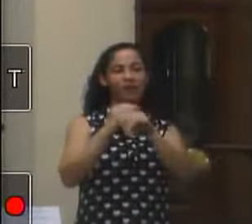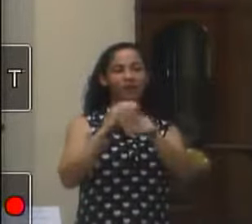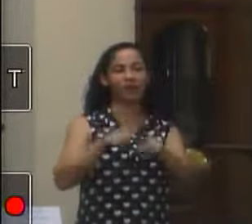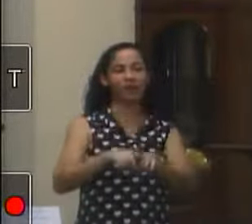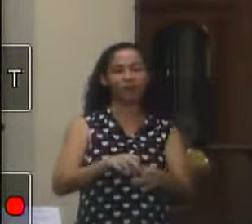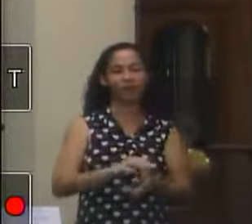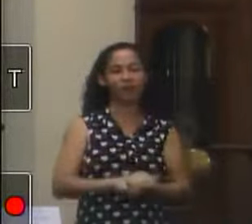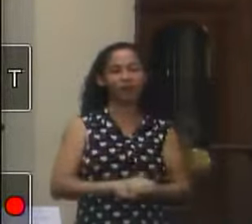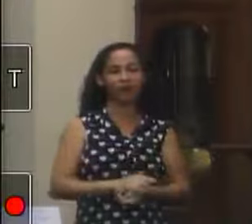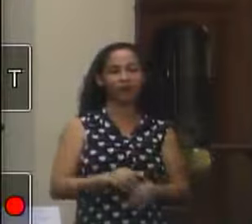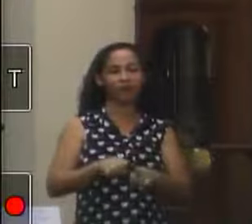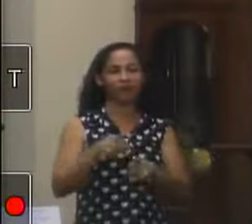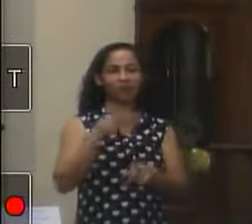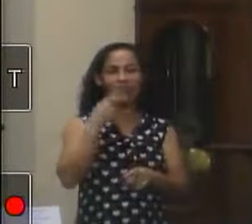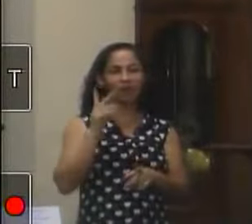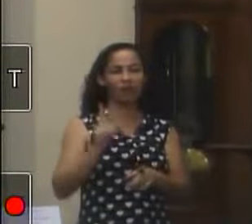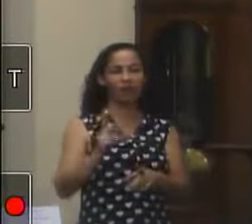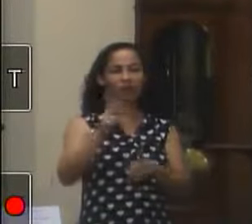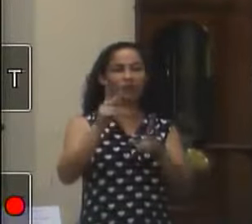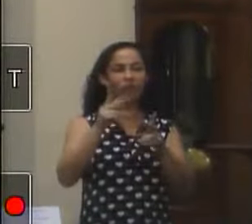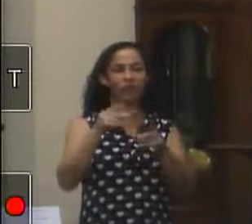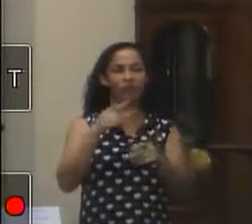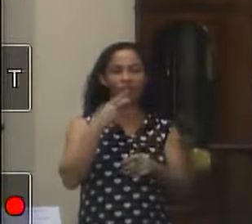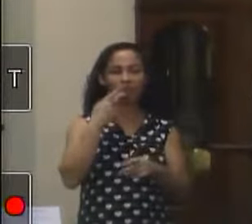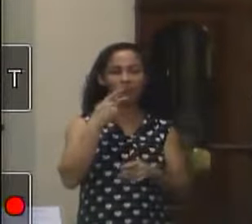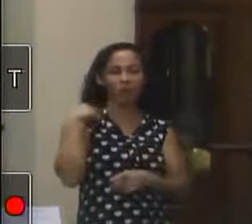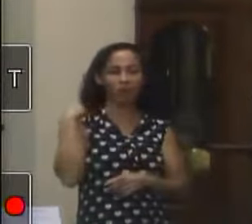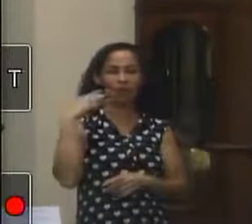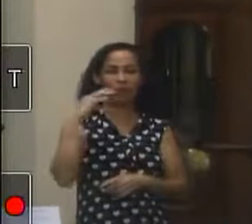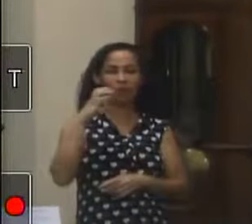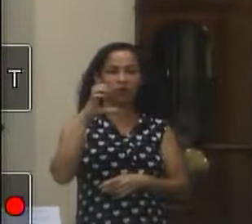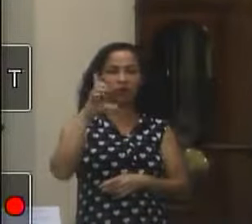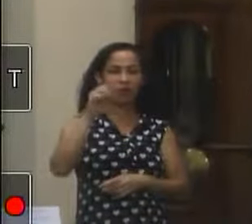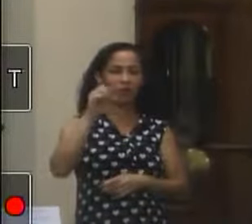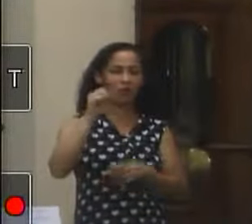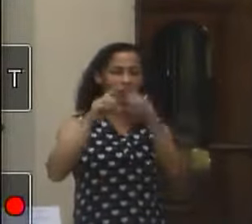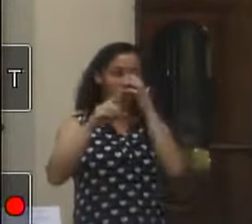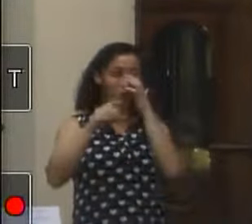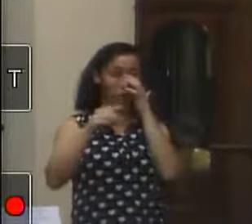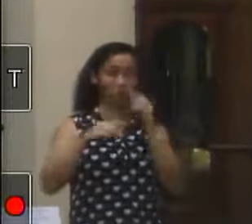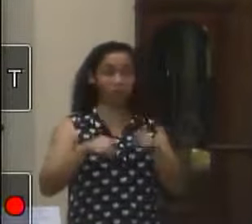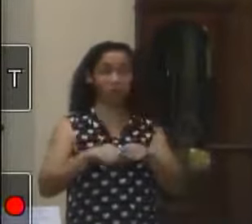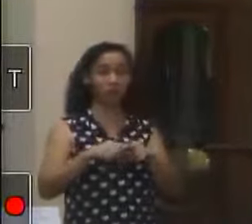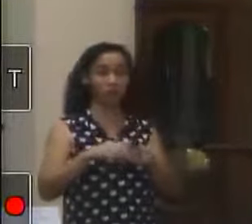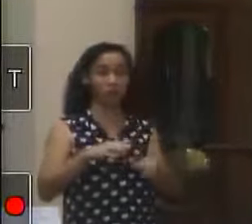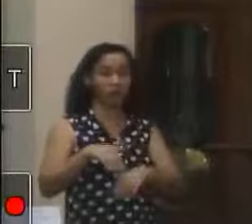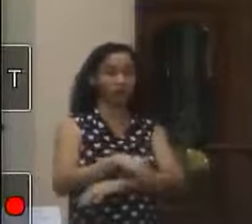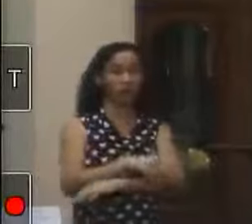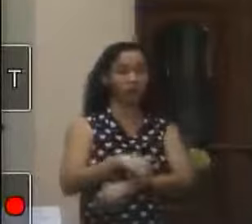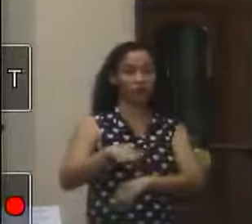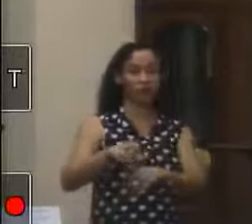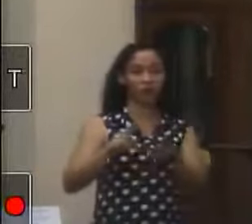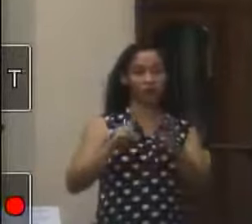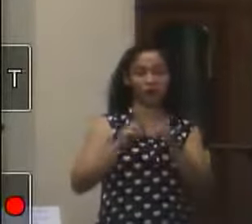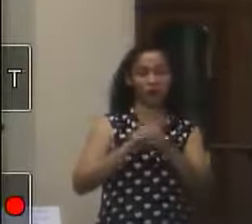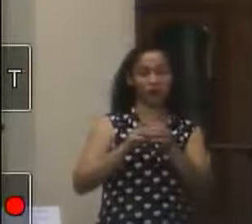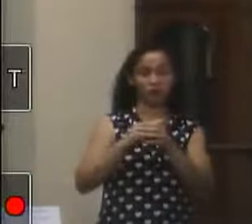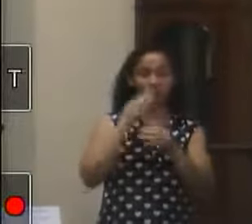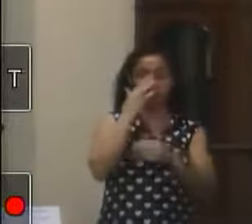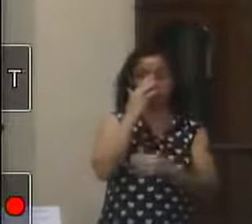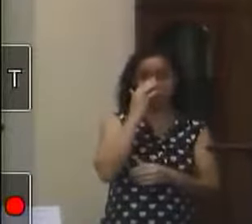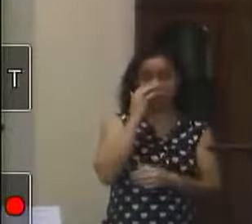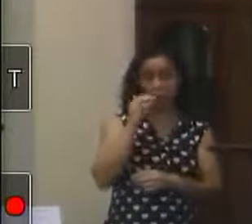Aproveitando o gancho, vereador Celcinho, a gente sabe que a situação em termos de ruas na nossa cidade